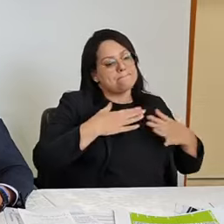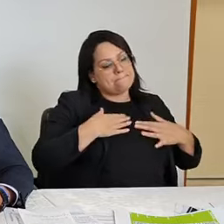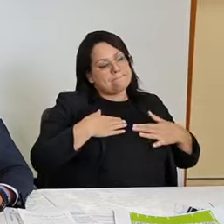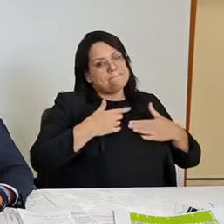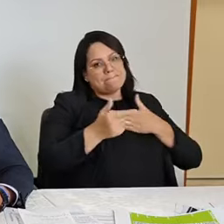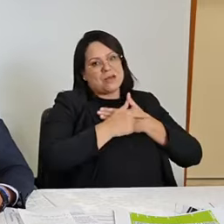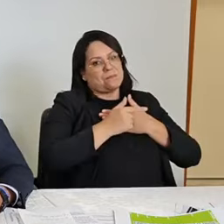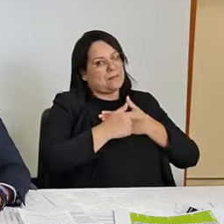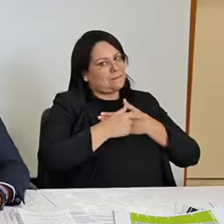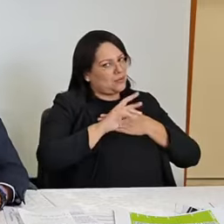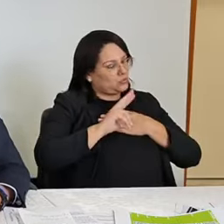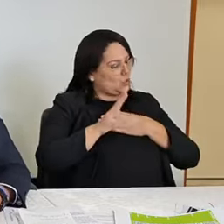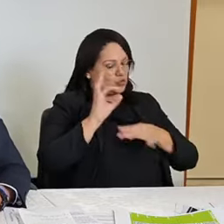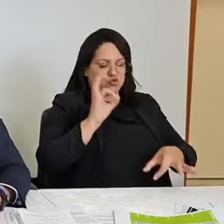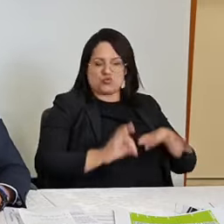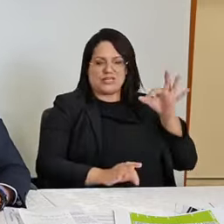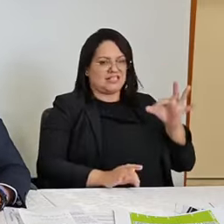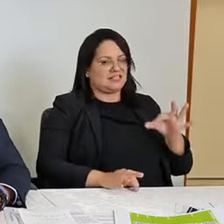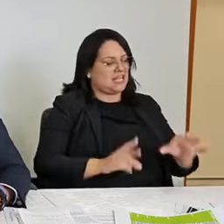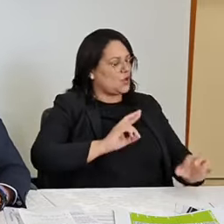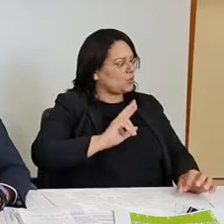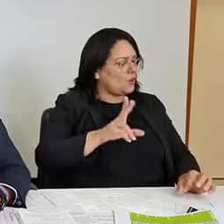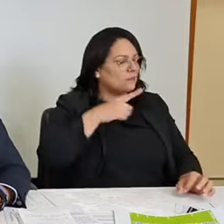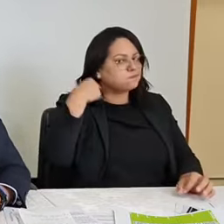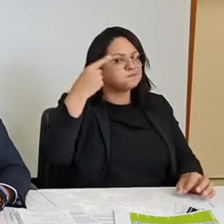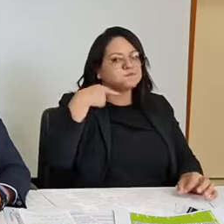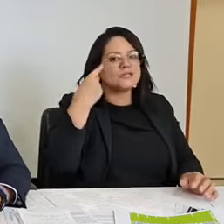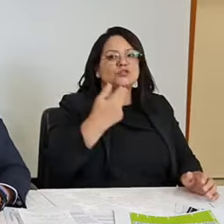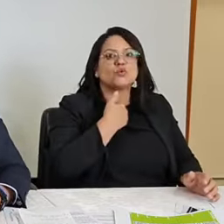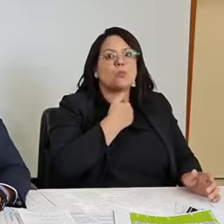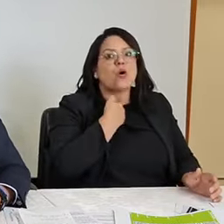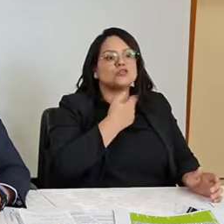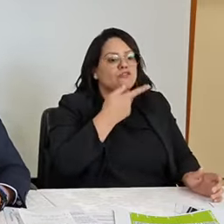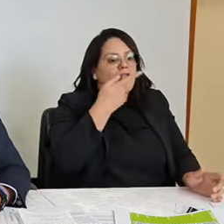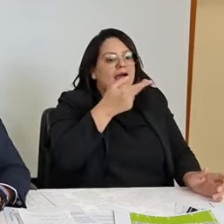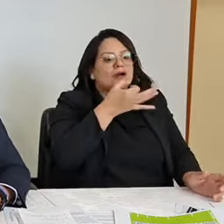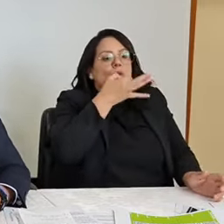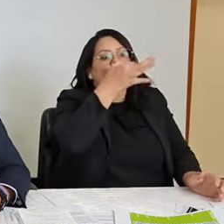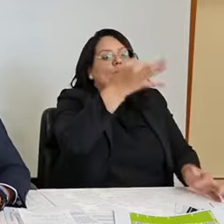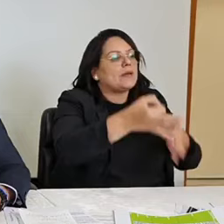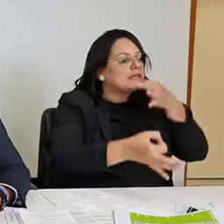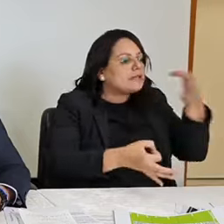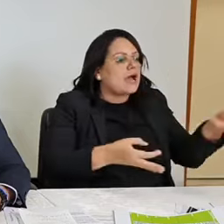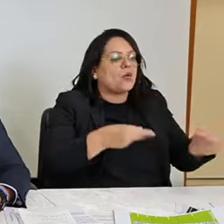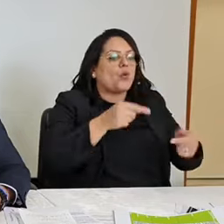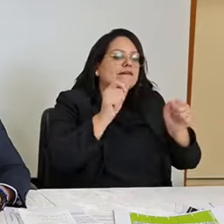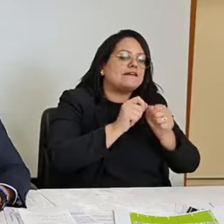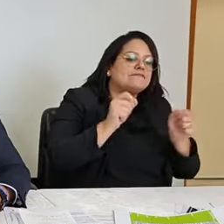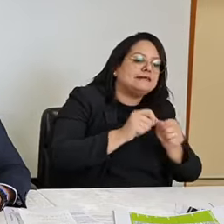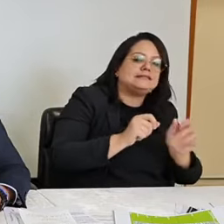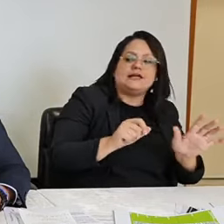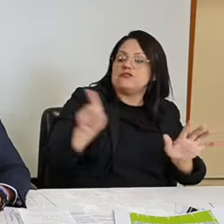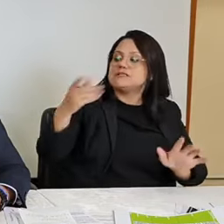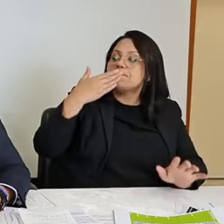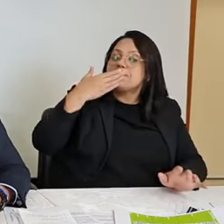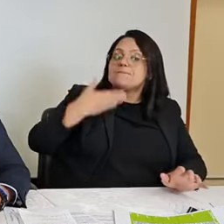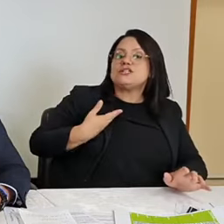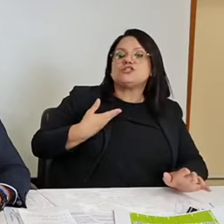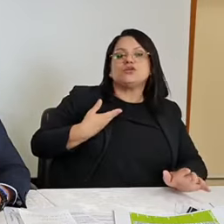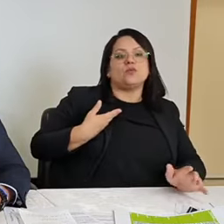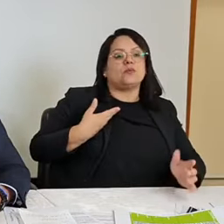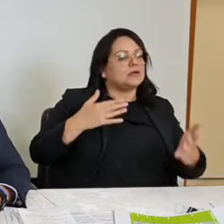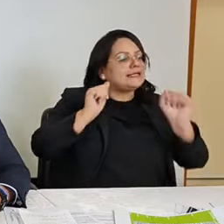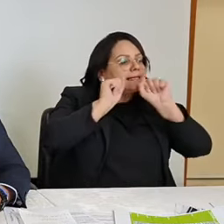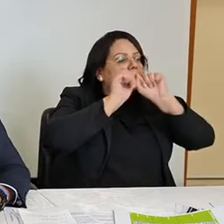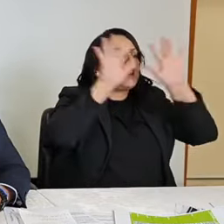juiz, presidente, muito menos advogado eu sou. Então, não posso comentar qual é o procedimento legal a ser correto. O que o senhor me pediu é abrir